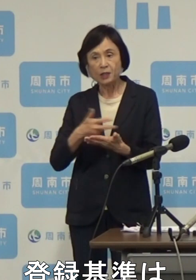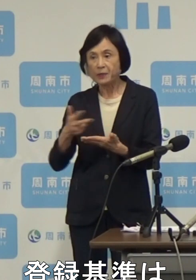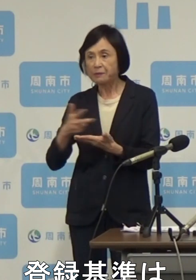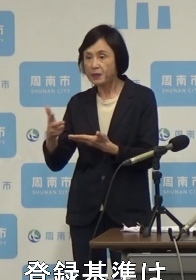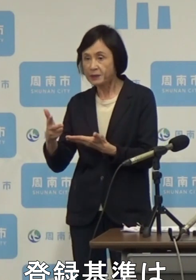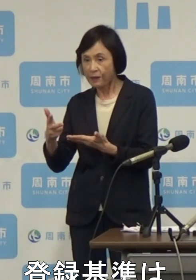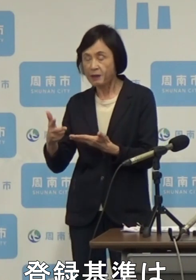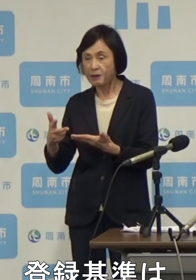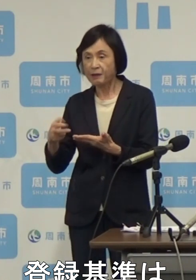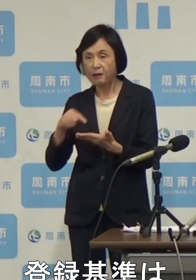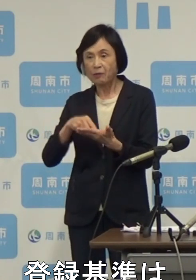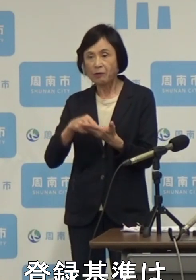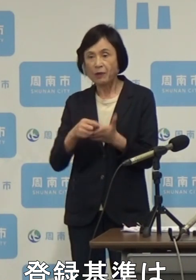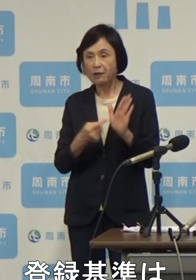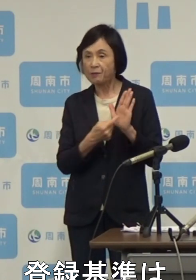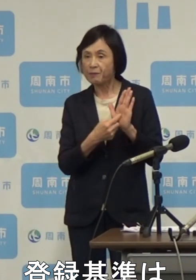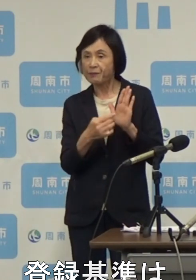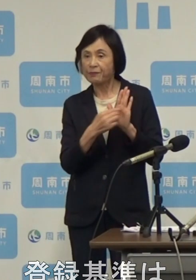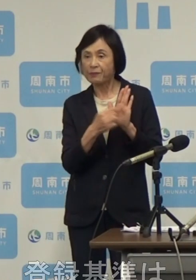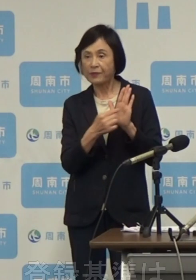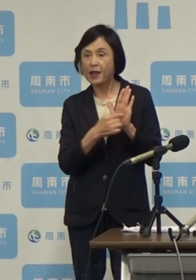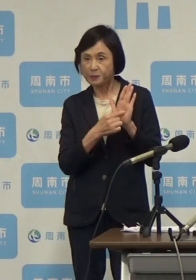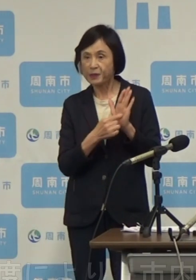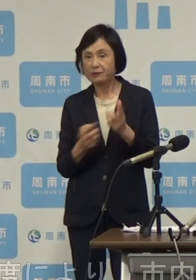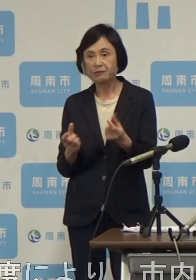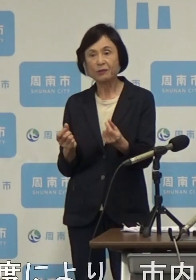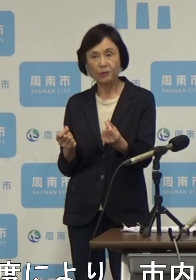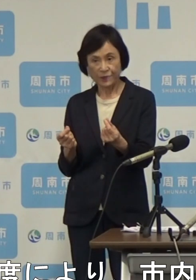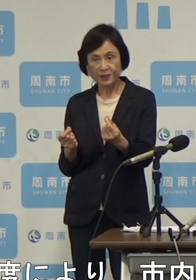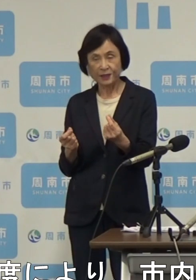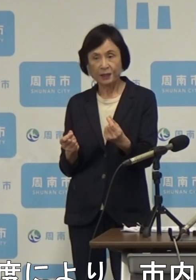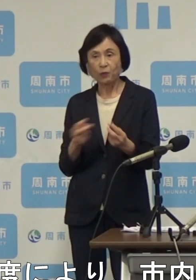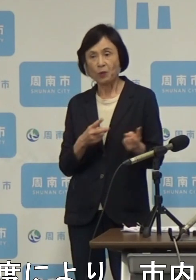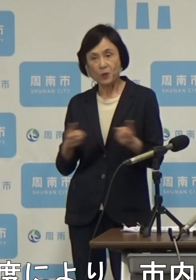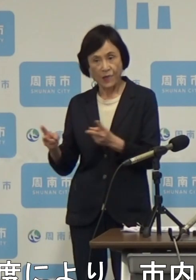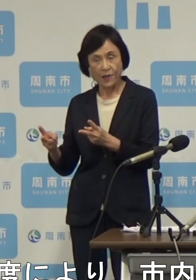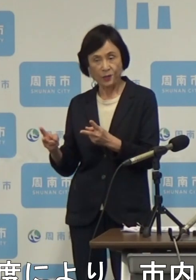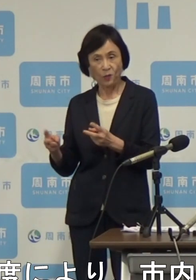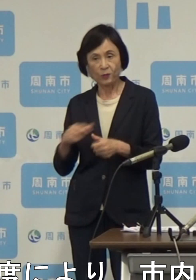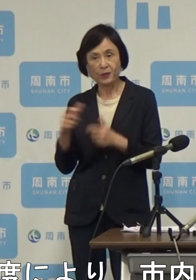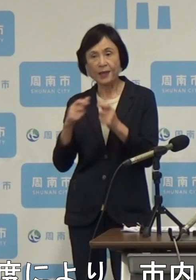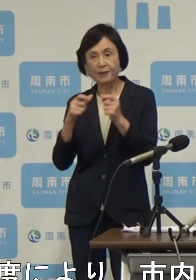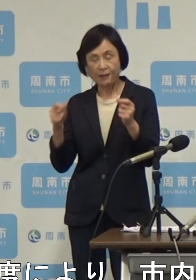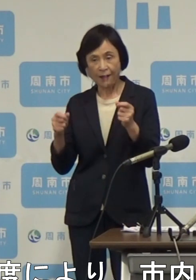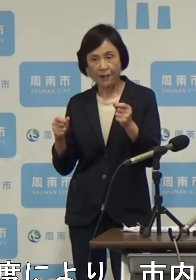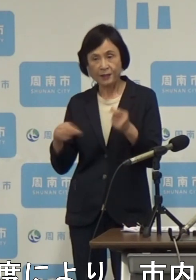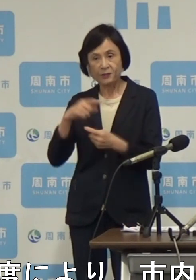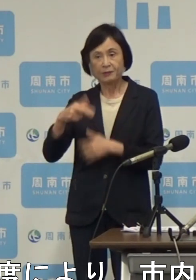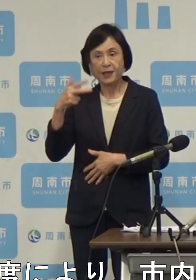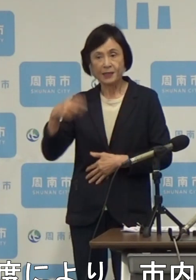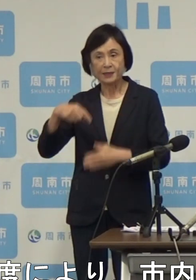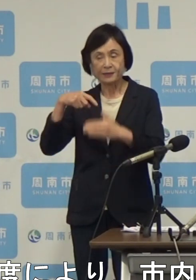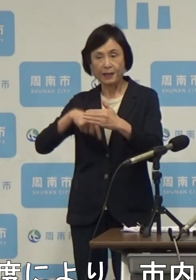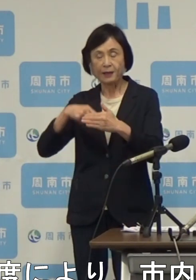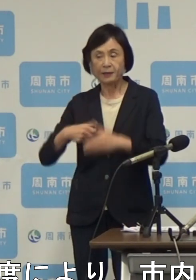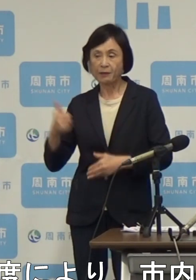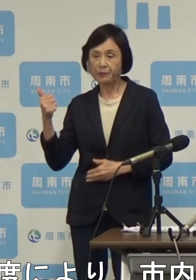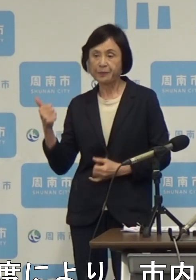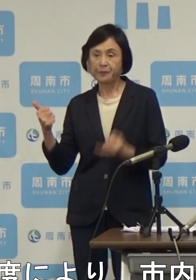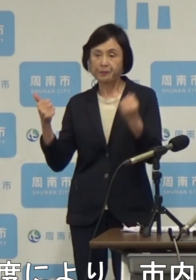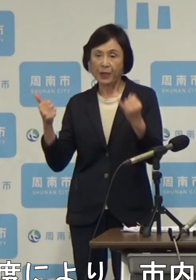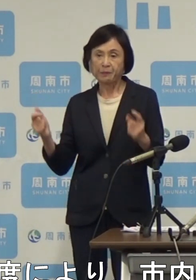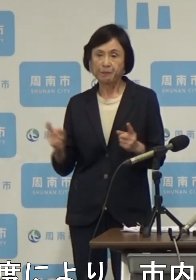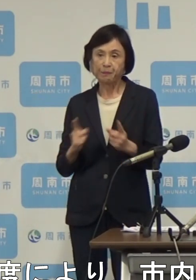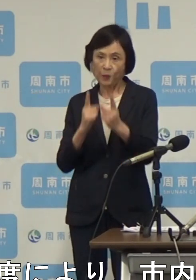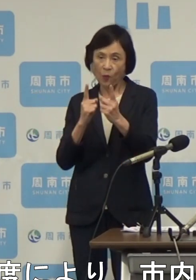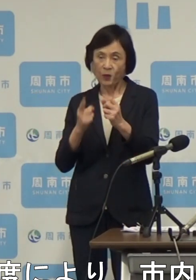配布しております資料に記載の通りです。本制度により市内における出会いの機会を拡